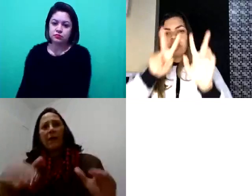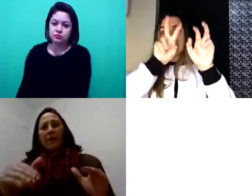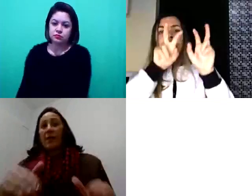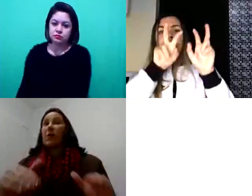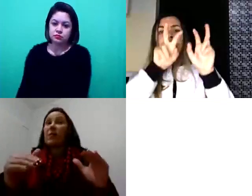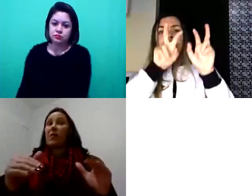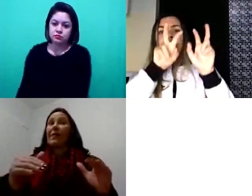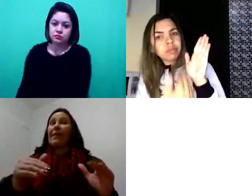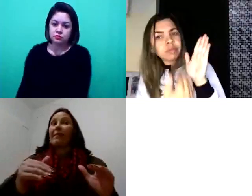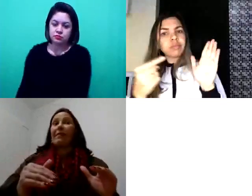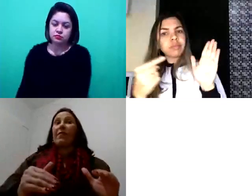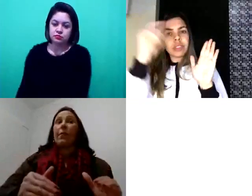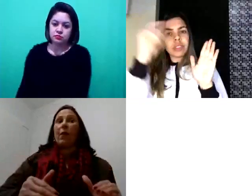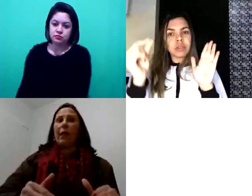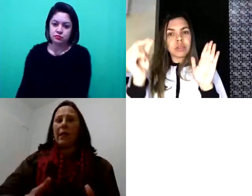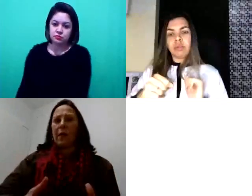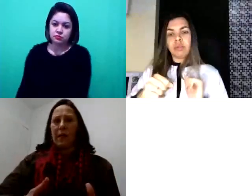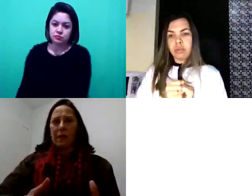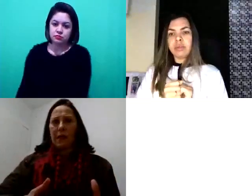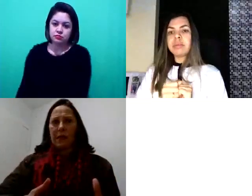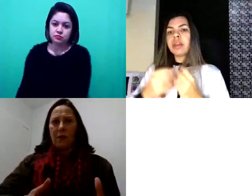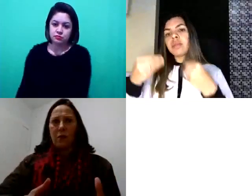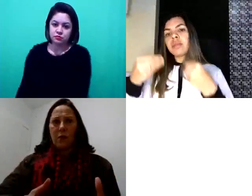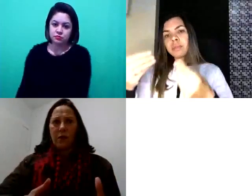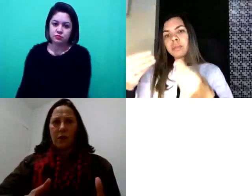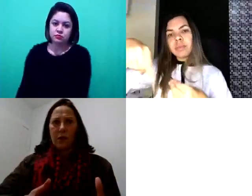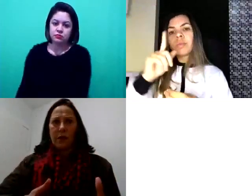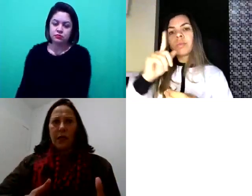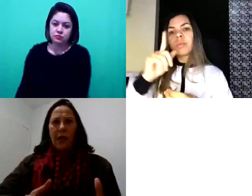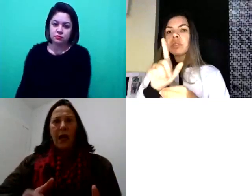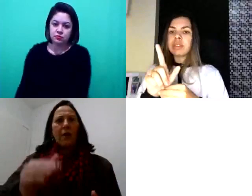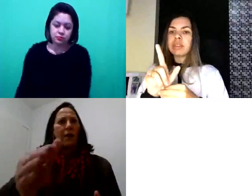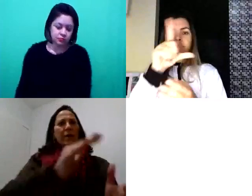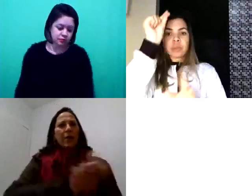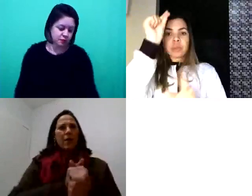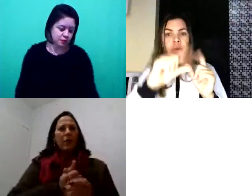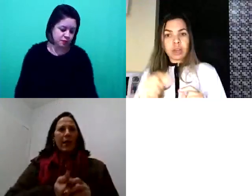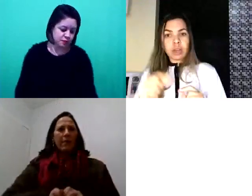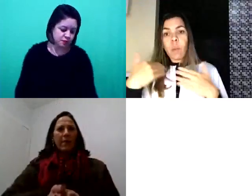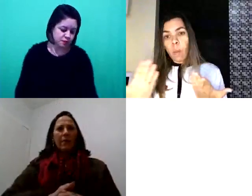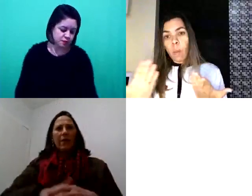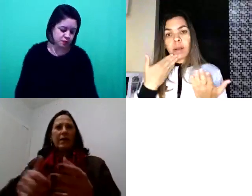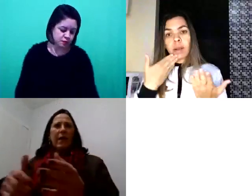encaminhar para vocês, porque vocês vão ter que se inscrever por linha de pesquisa com os professores. Ah, eu quero fazer com a Sueli, mas eu quero